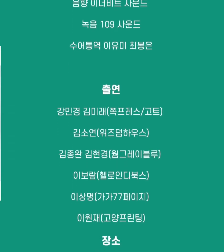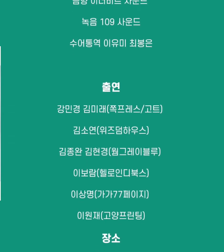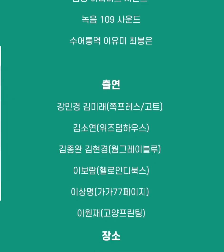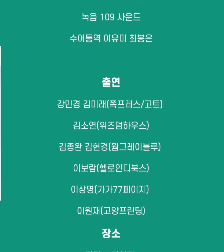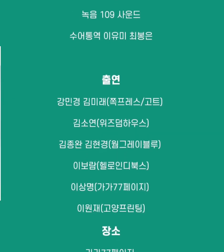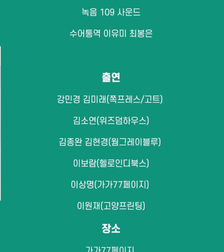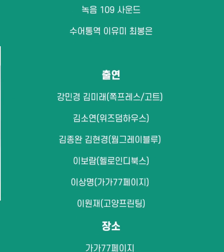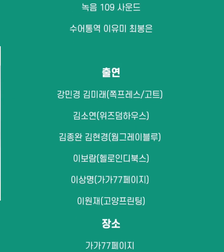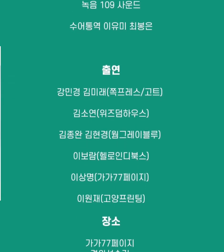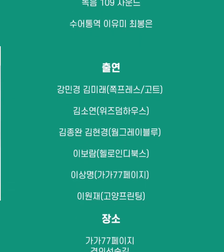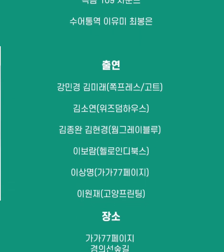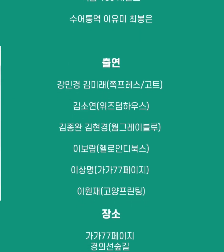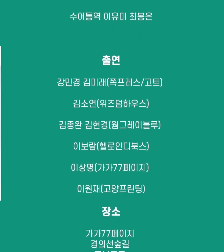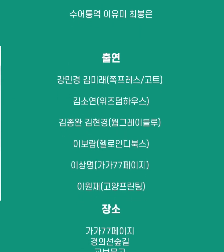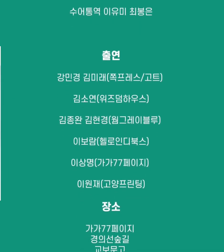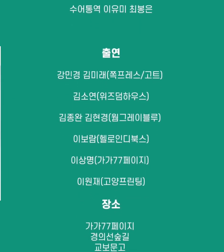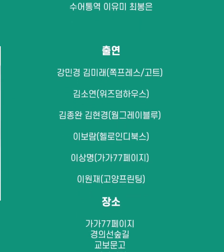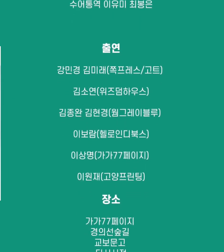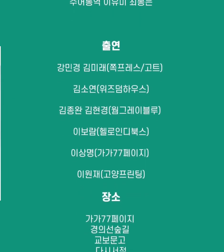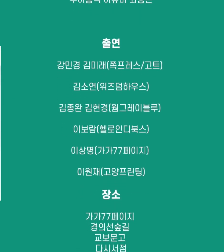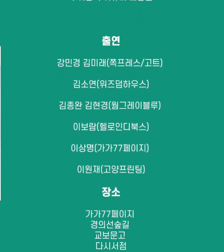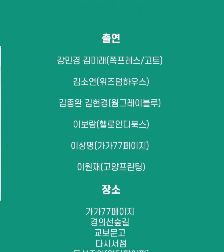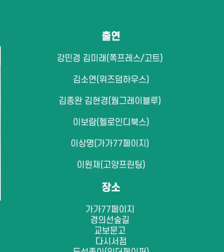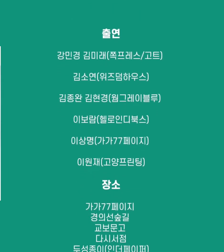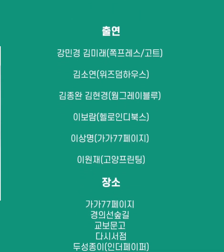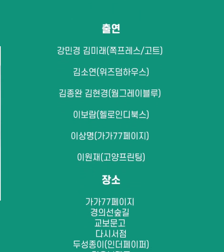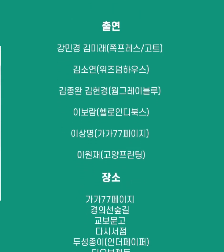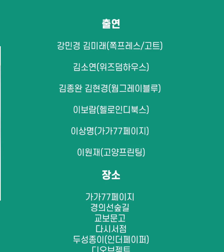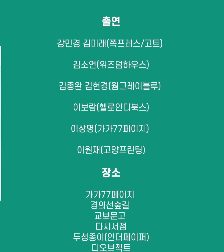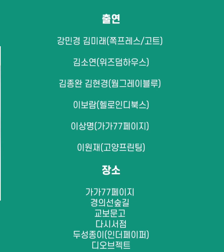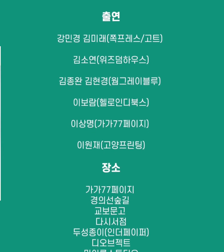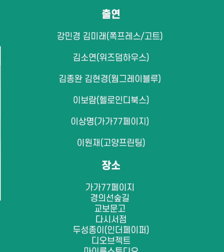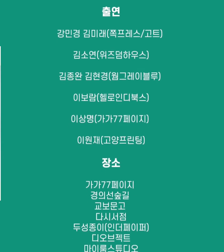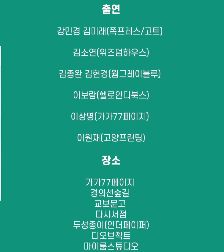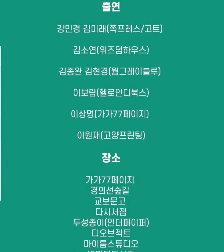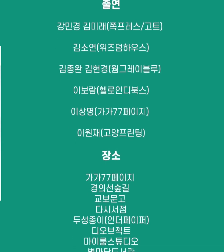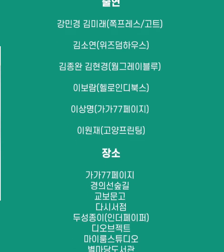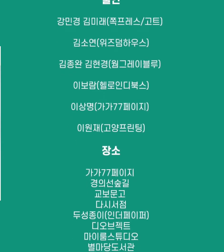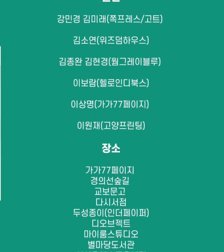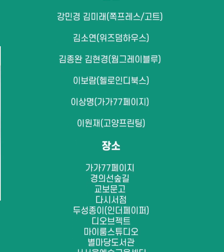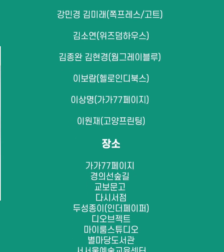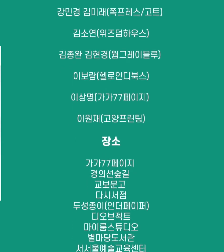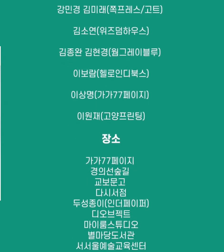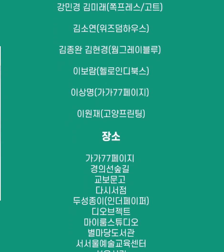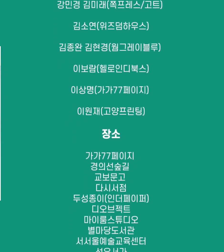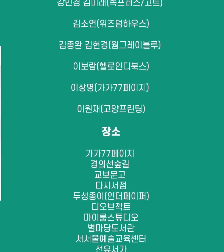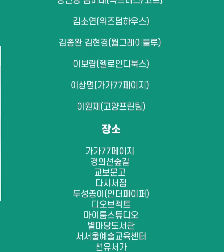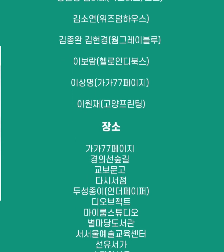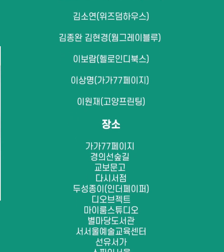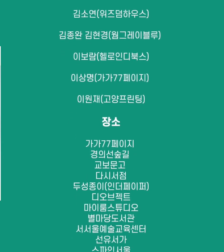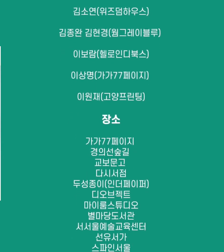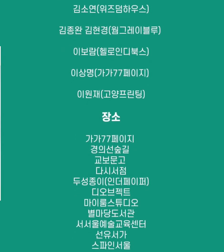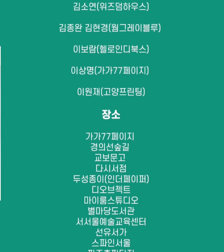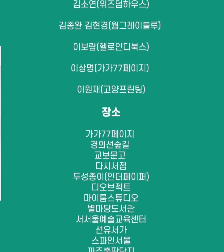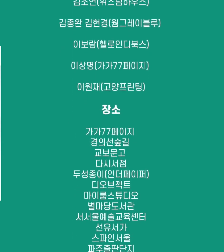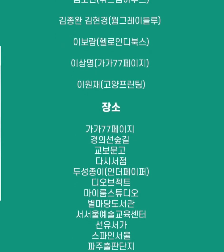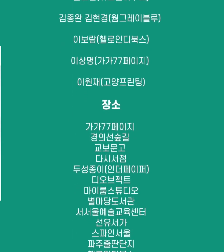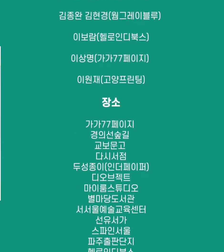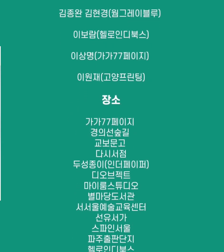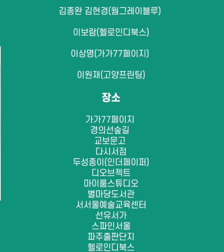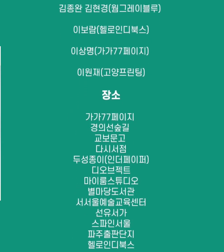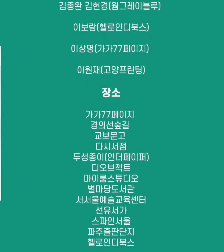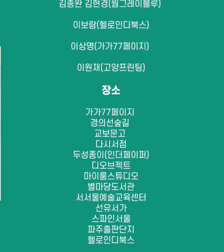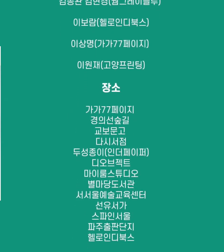합니다. 간단한 것 같아요. 네, 간단하게 책을 만들 때 좋은 것 같아요. 그리고 이 원고도